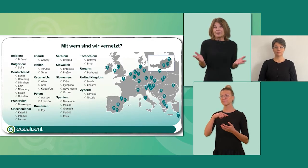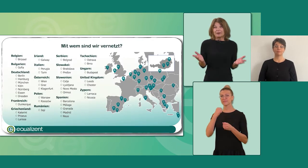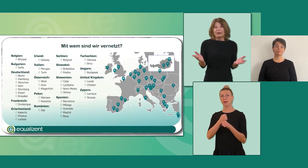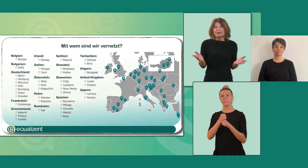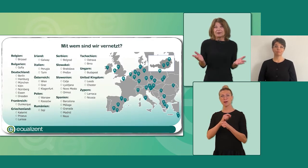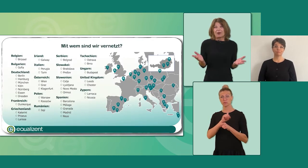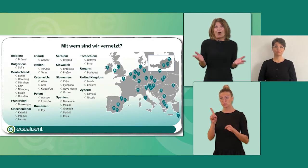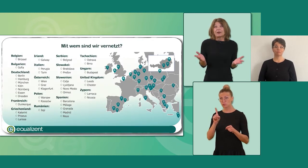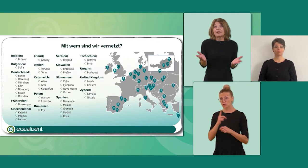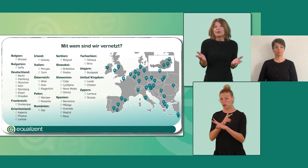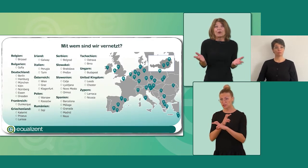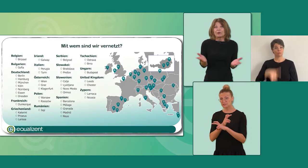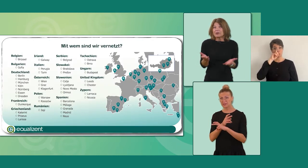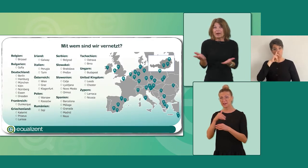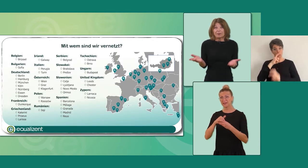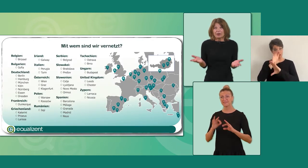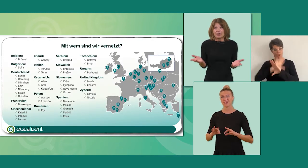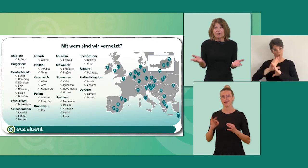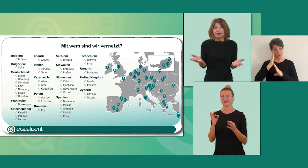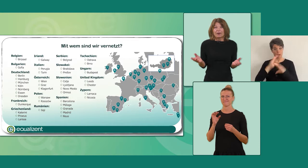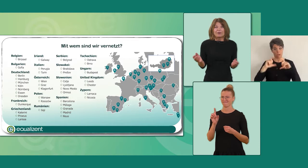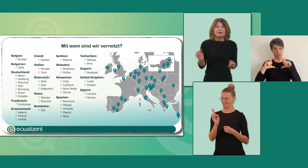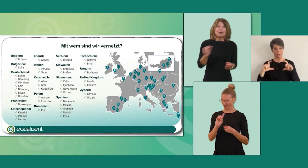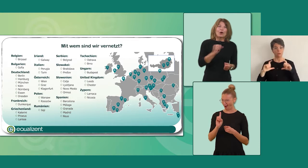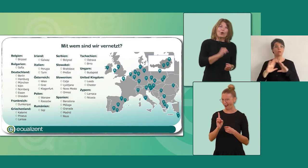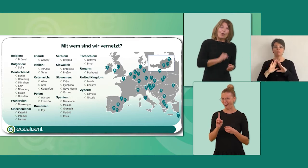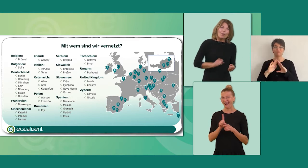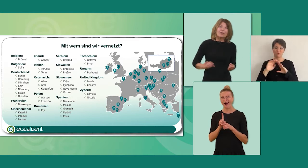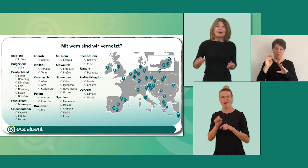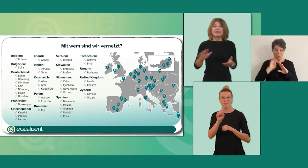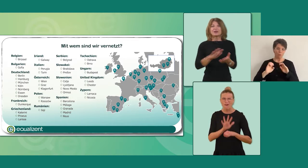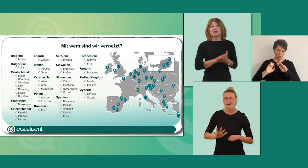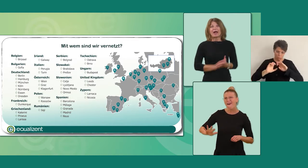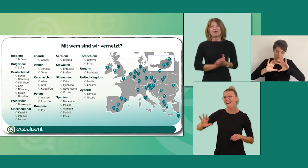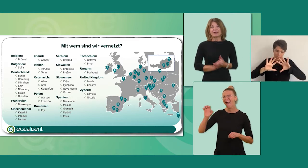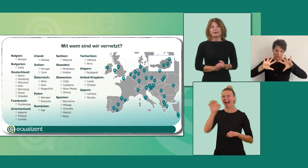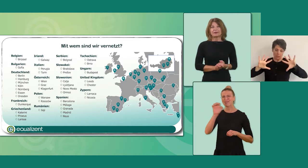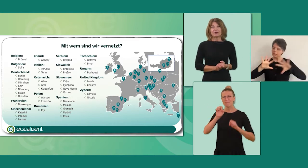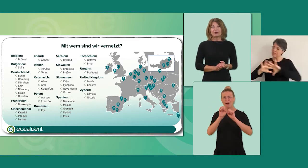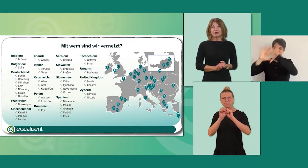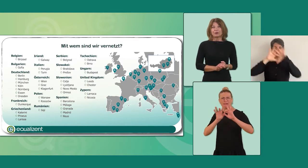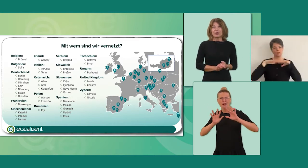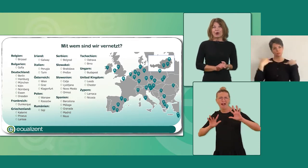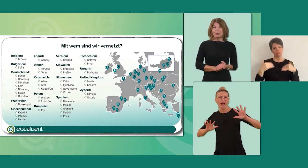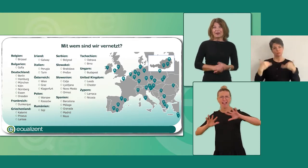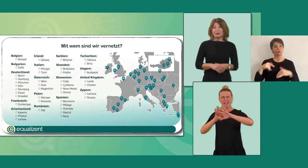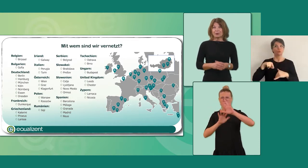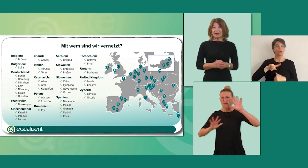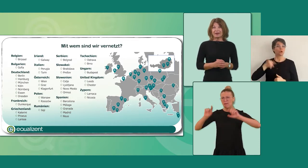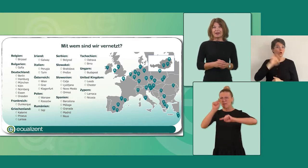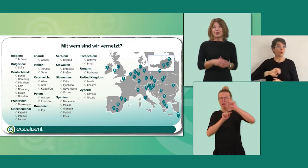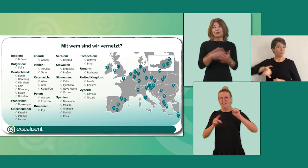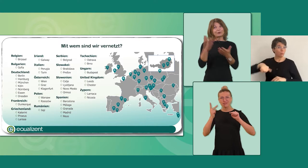Unsere Arbeit ist auch nicht nur auf Österreich beschränkt. Wir sind europaweit stark vernetzt durch unsere